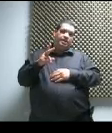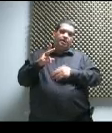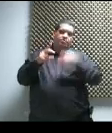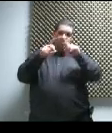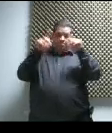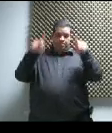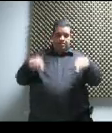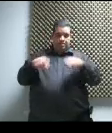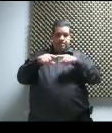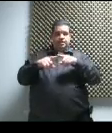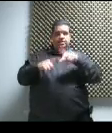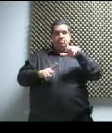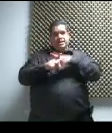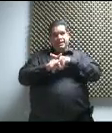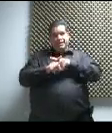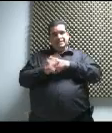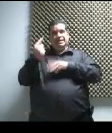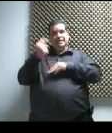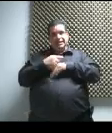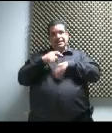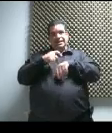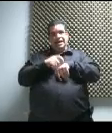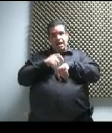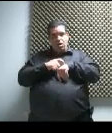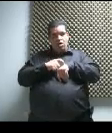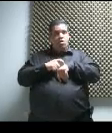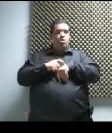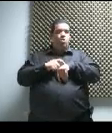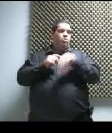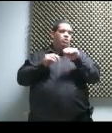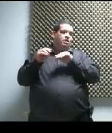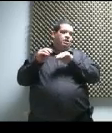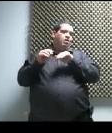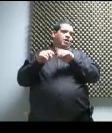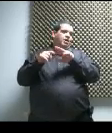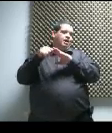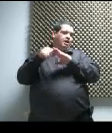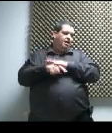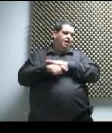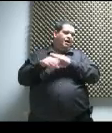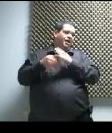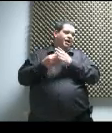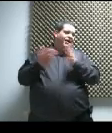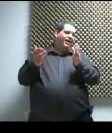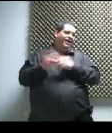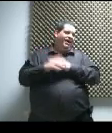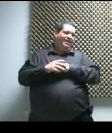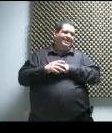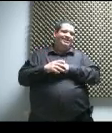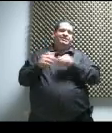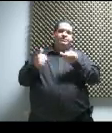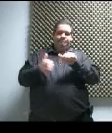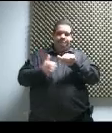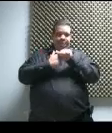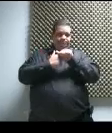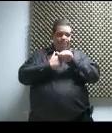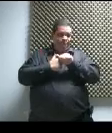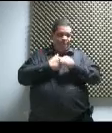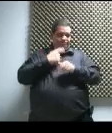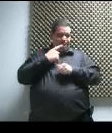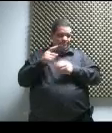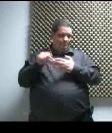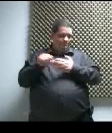pantallita que sale y le dice el día y la hora y en cuánto se movió y a cuánta profundidad y toda esa cuestión. Y eso es bien actualizado, ¿no? Te voy a decir